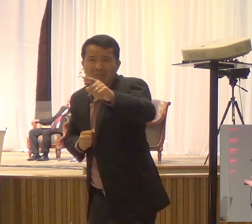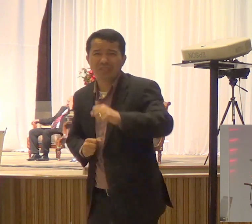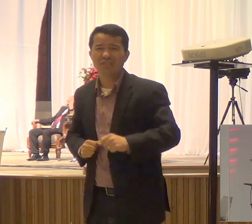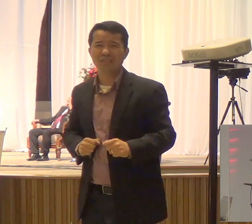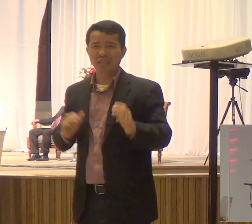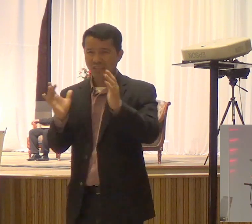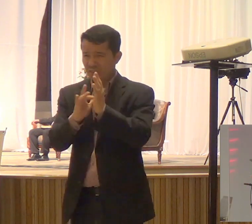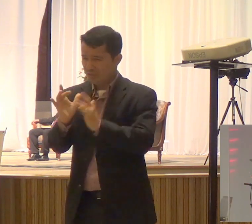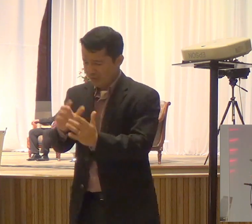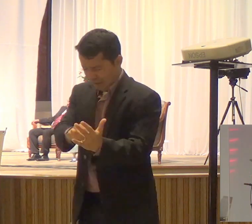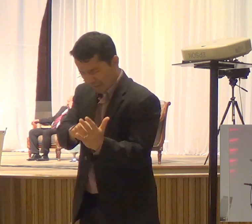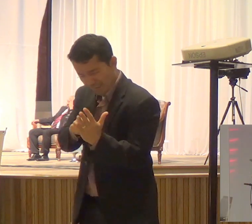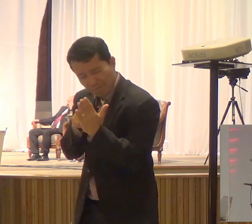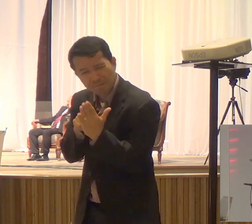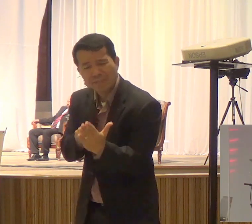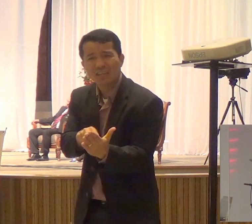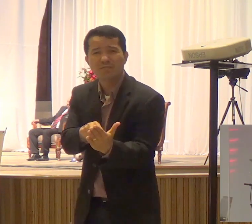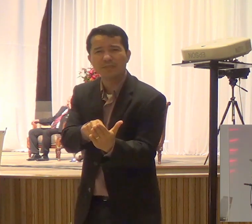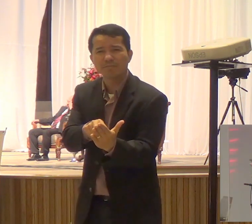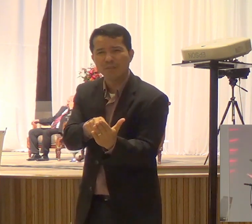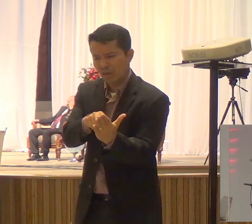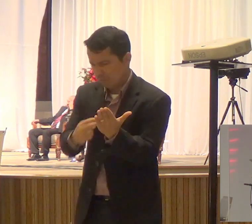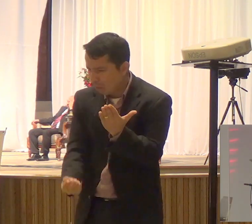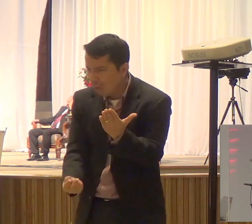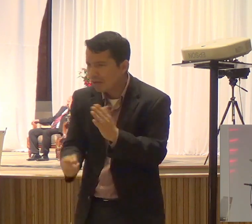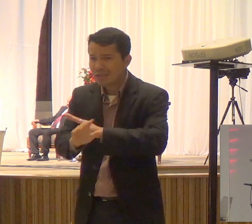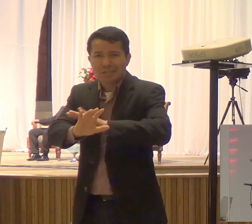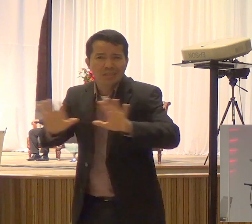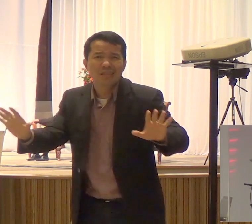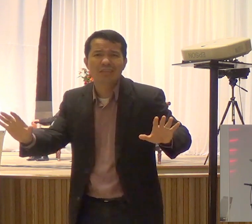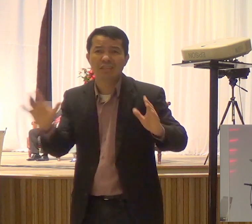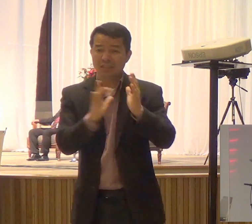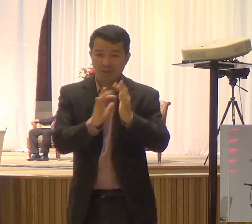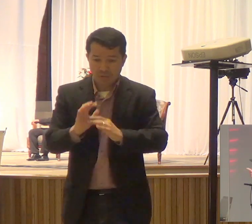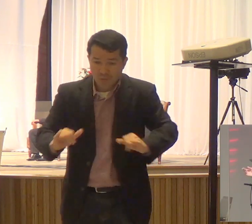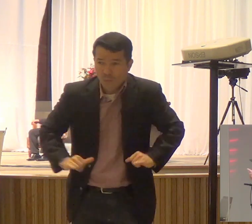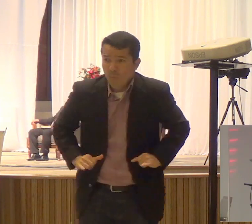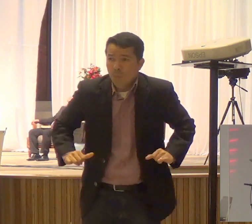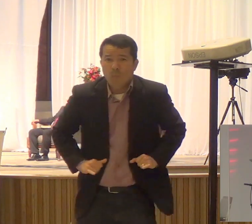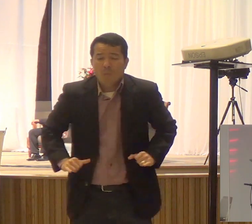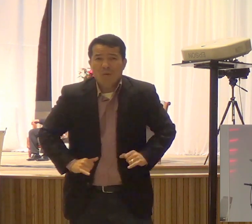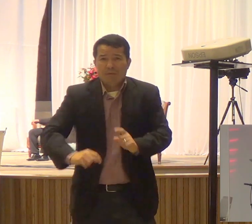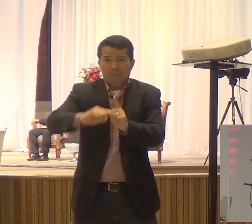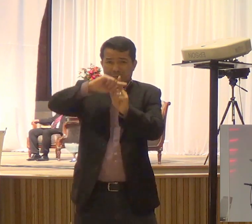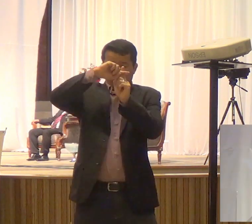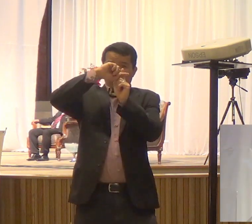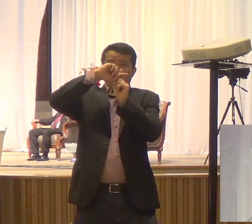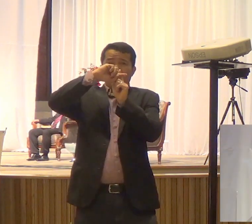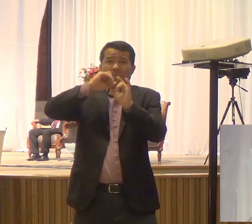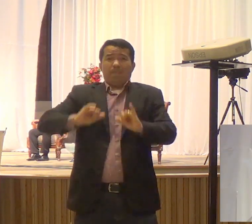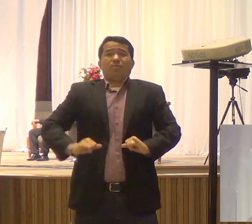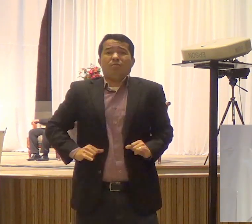exemplo, o Senhor Jesus, passou por um negócio tão difícil, passou pela cruz.